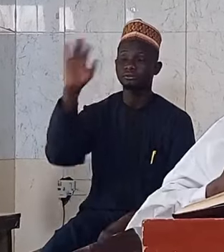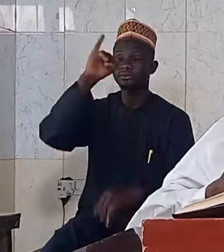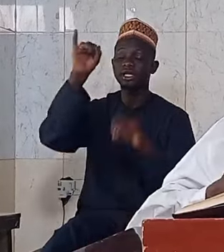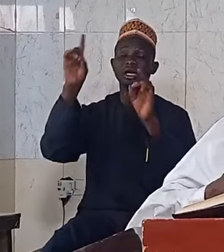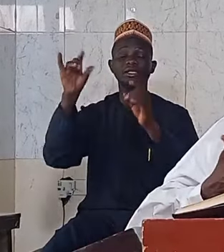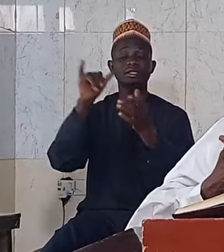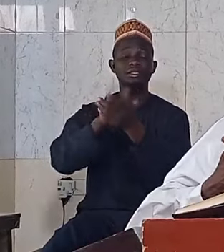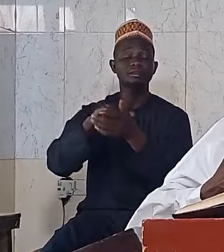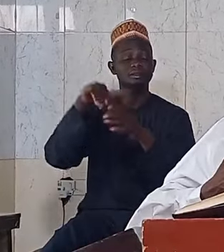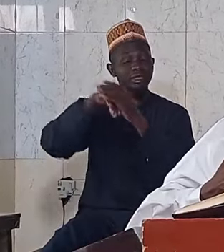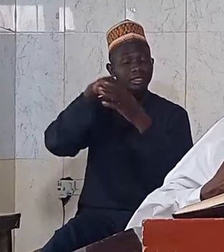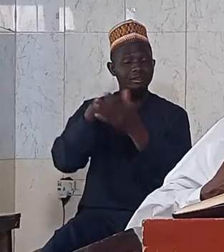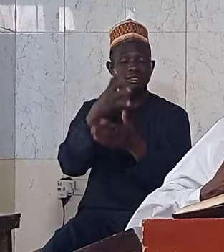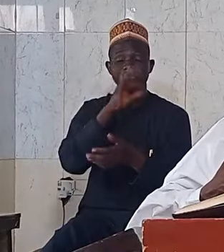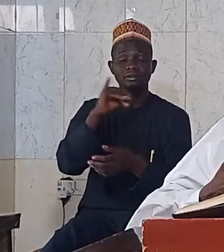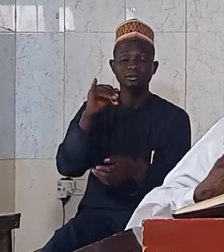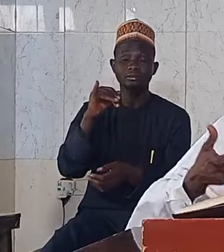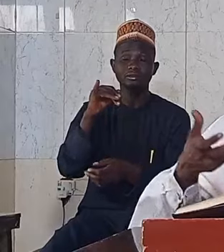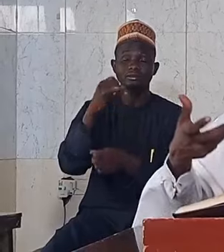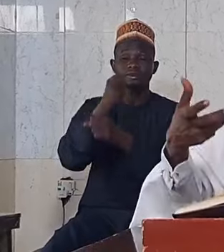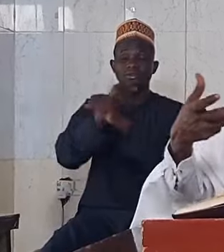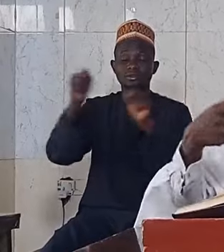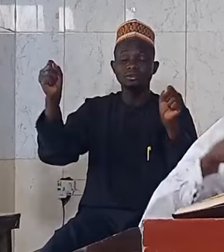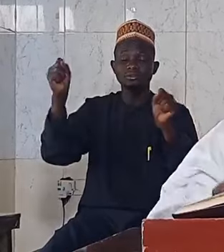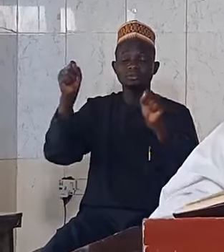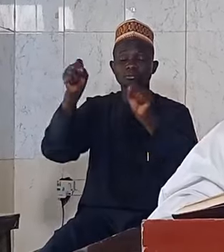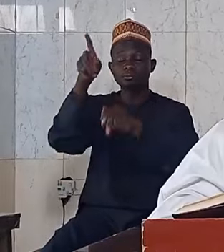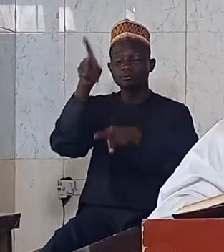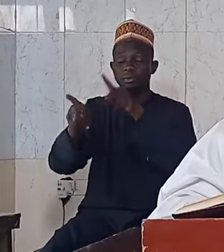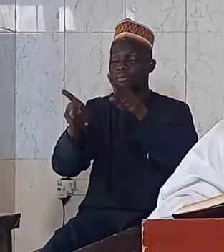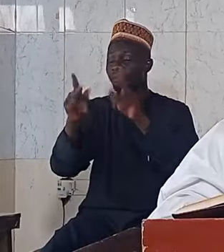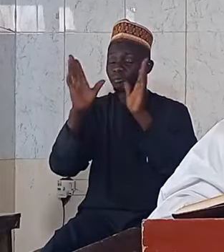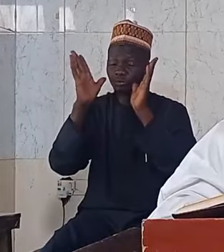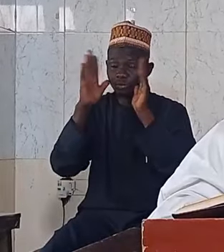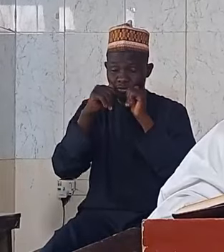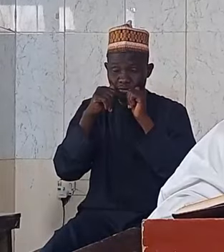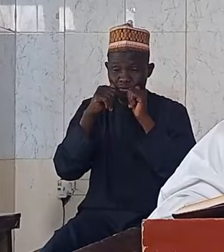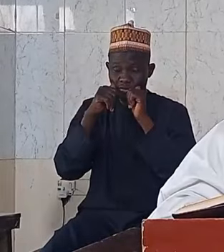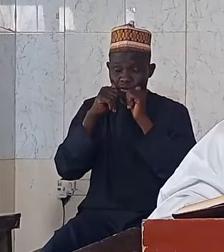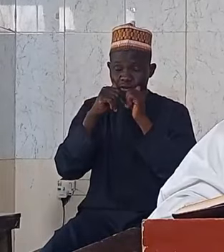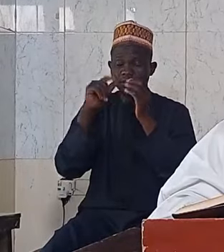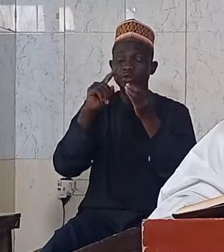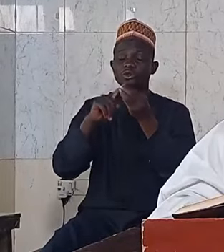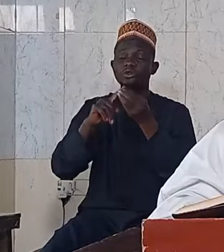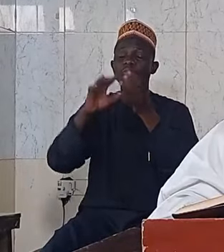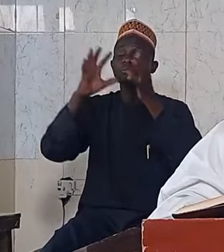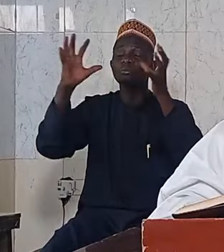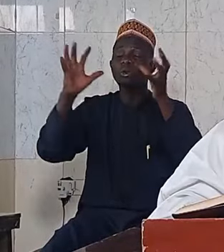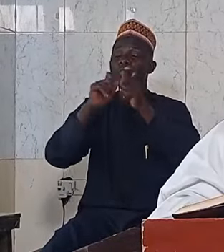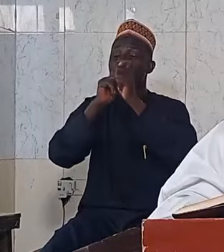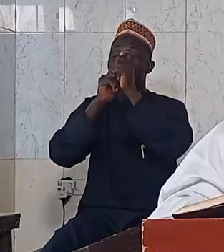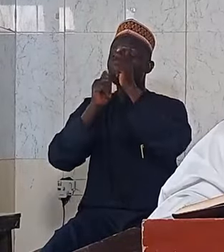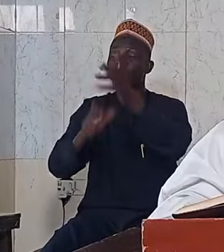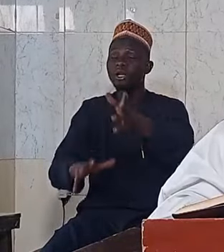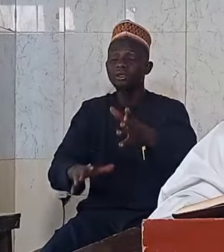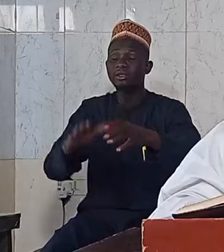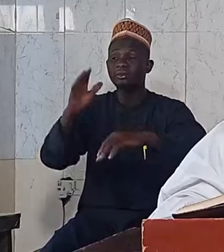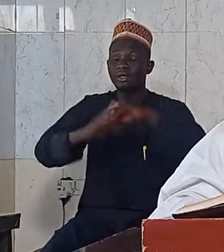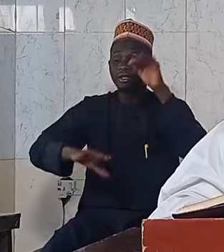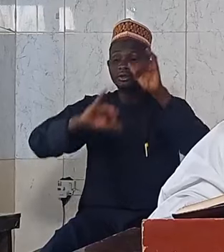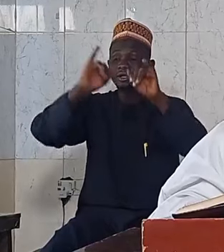جهادنا اcikinsa akwai tsirartar da ƴan uwanku masu rauni to shi yafi abin nan